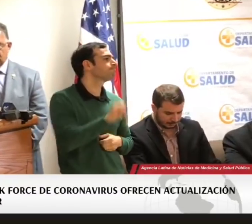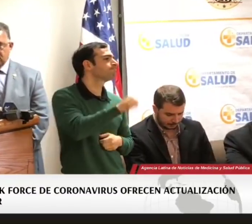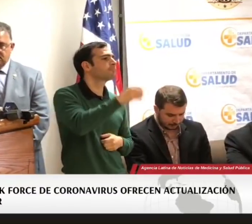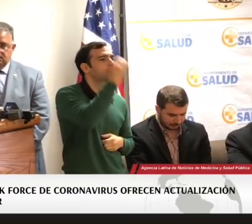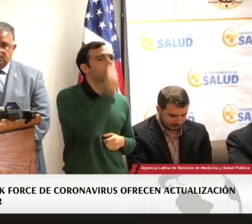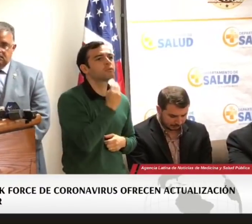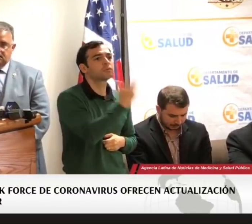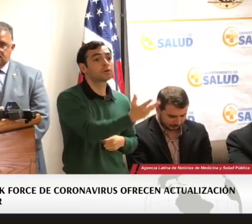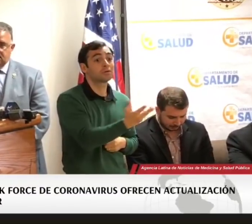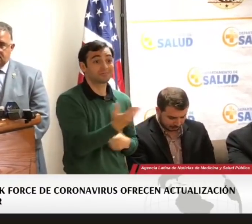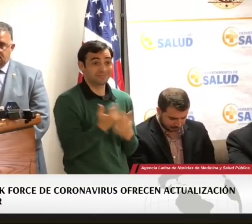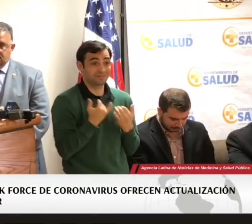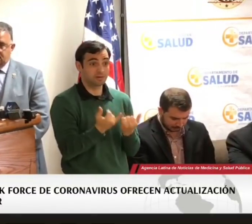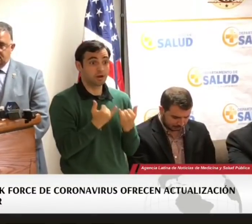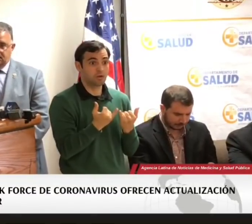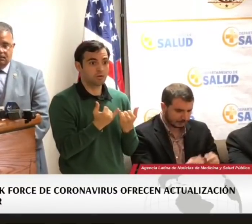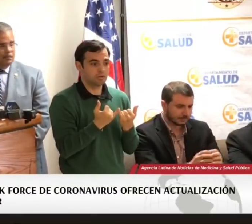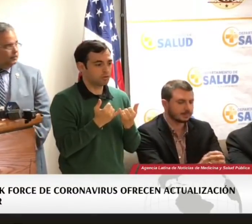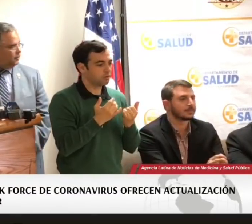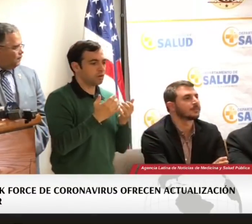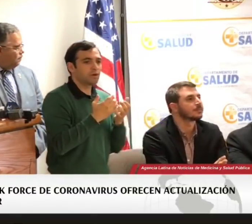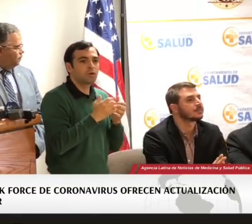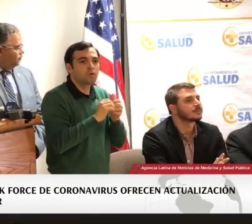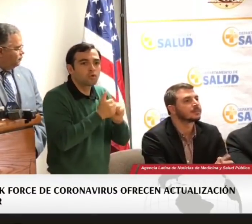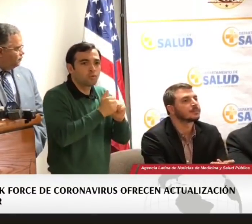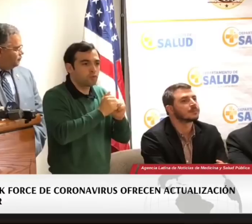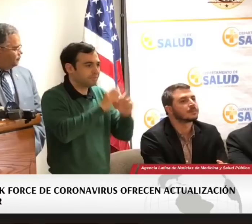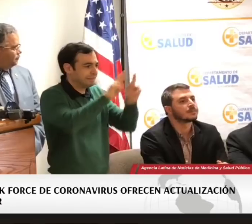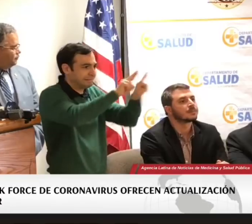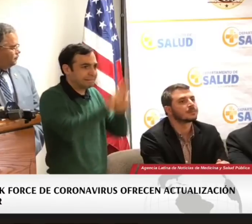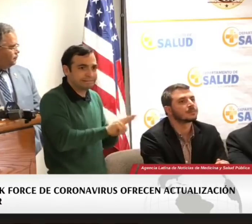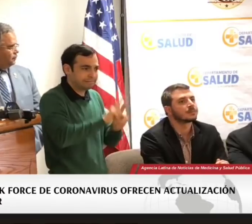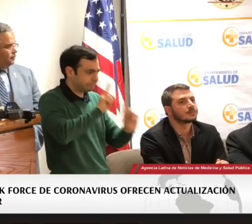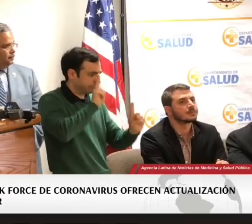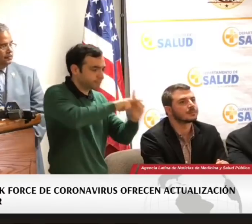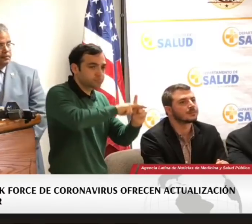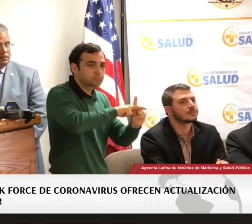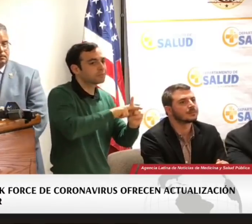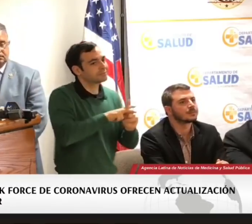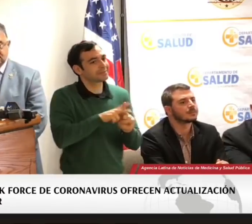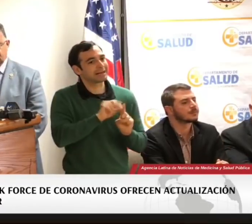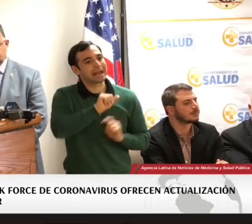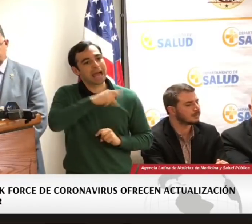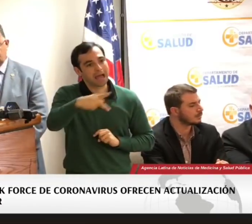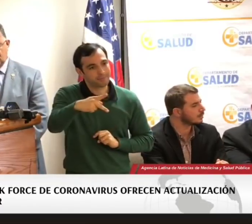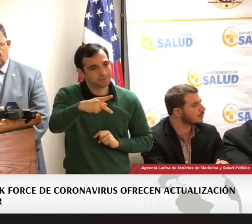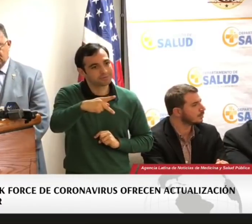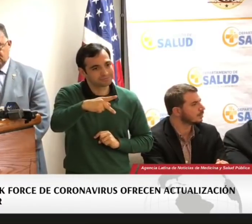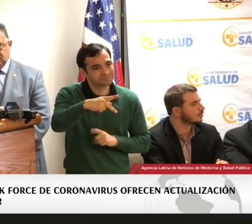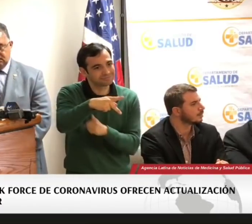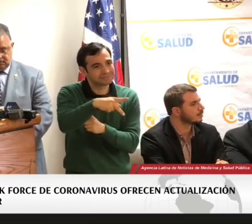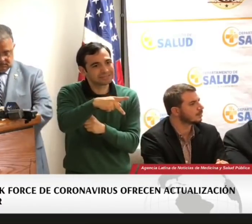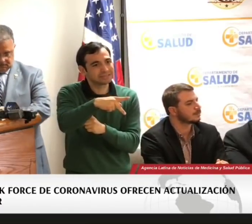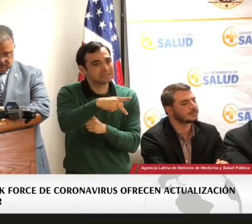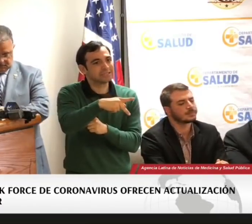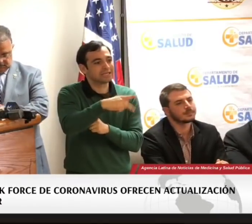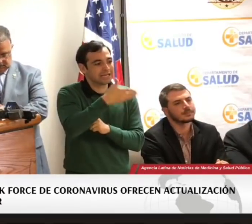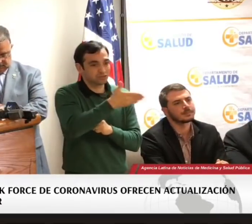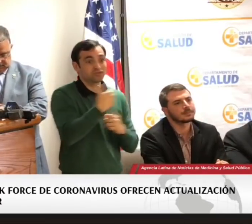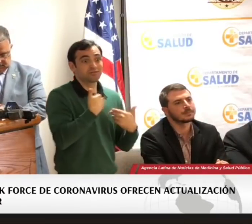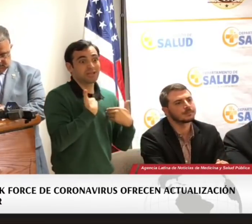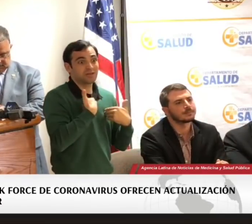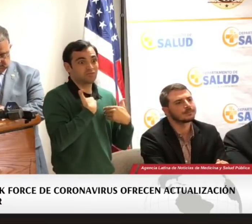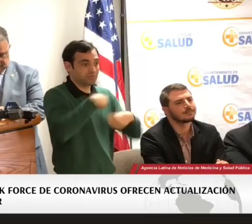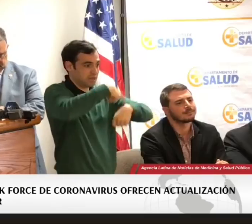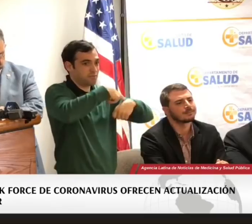actualidad, la manera de registrarlo es a través de esa aplicación, así que tiene un término de vigencia la aplicación electrónica.